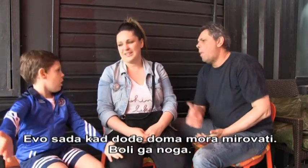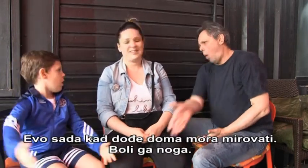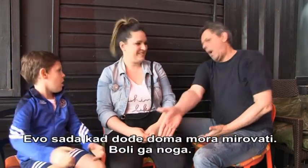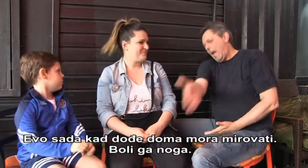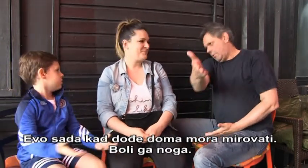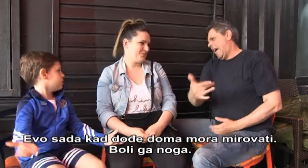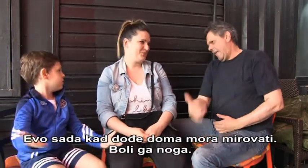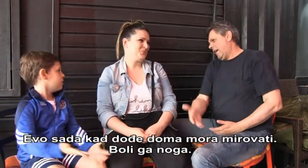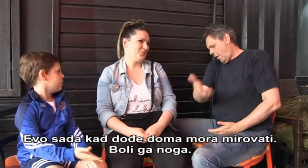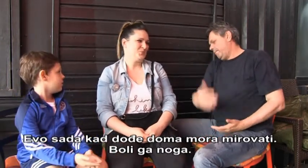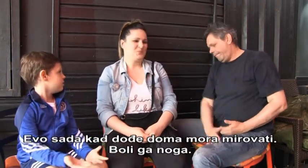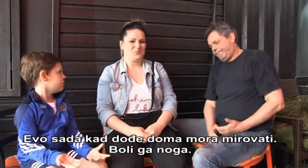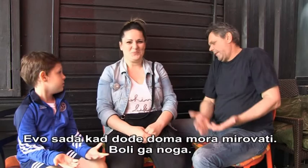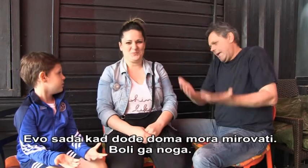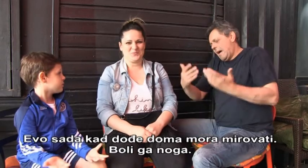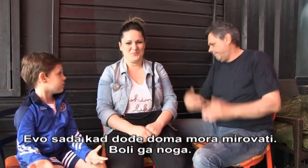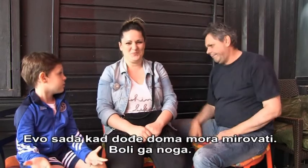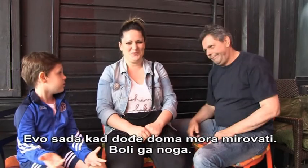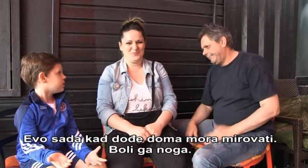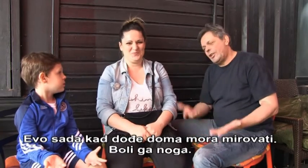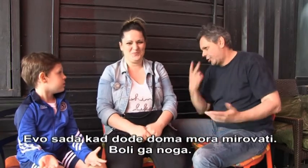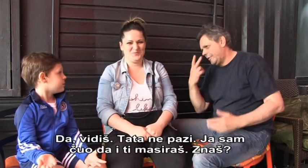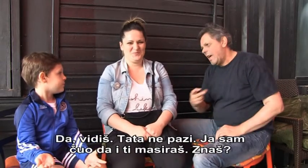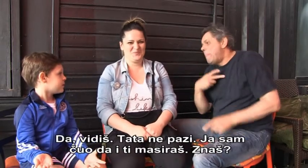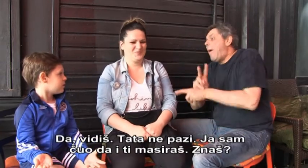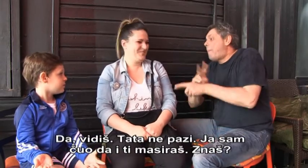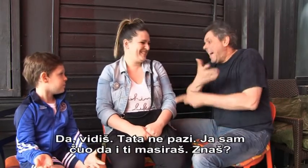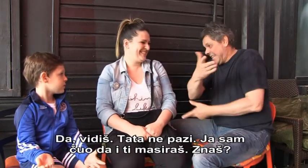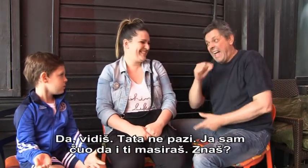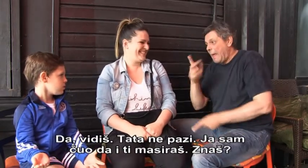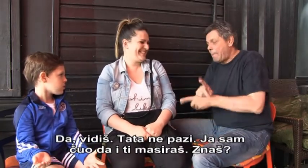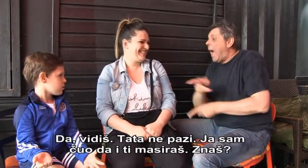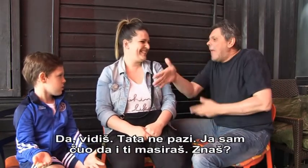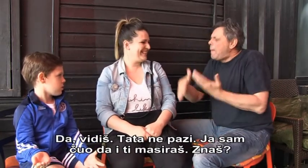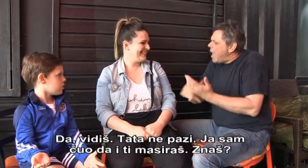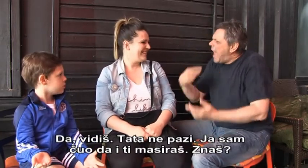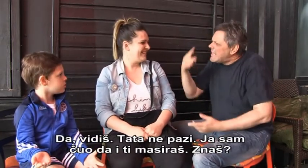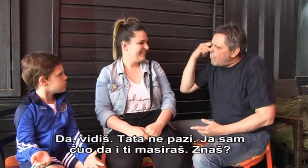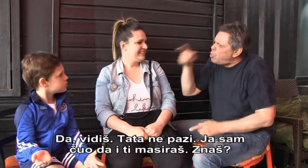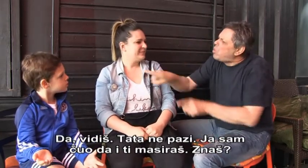Noga, evo, sada, evo. Ja, ne pazi, tata ne pazi. Ti, ja sam čuo, ti